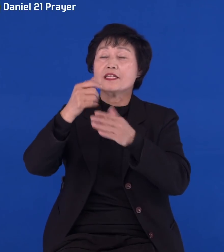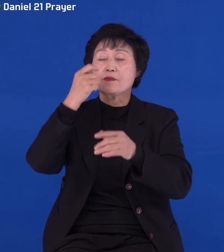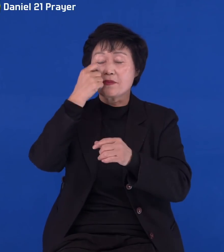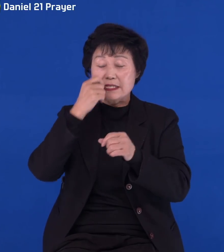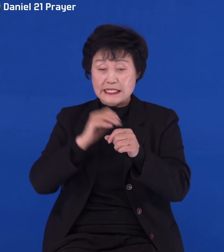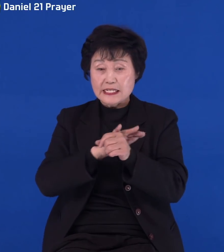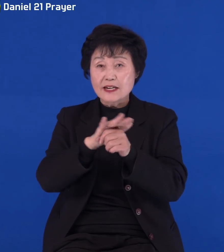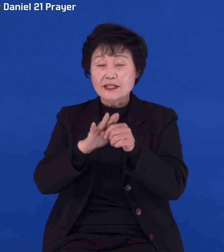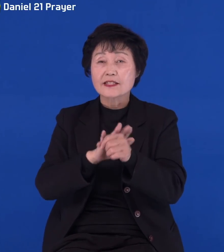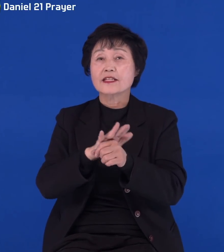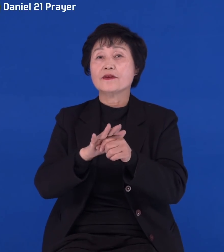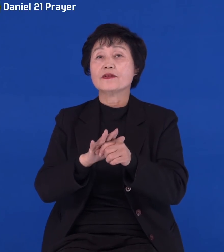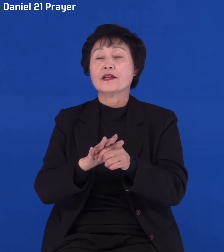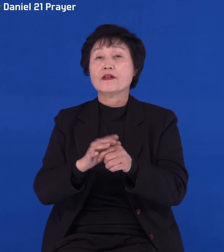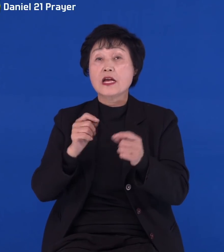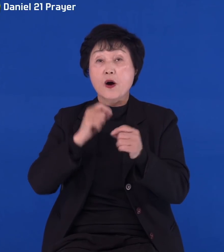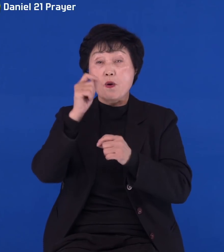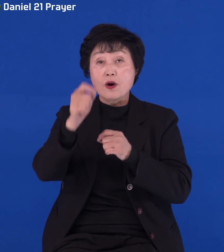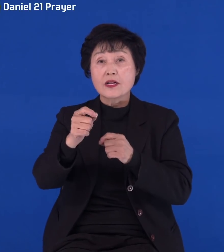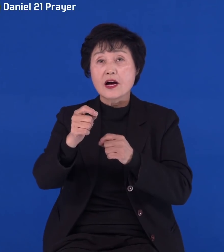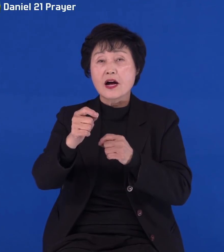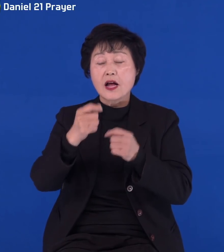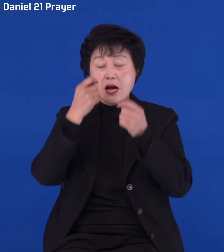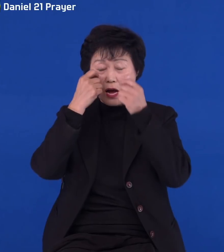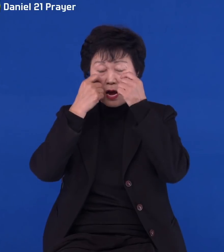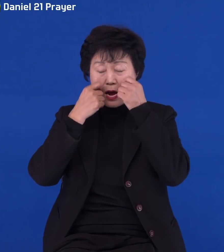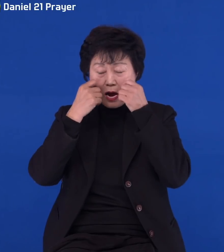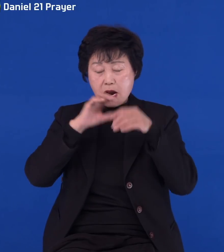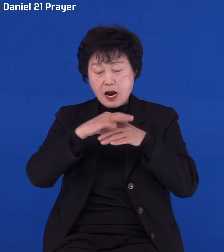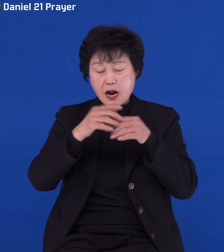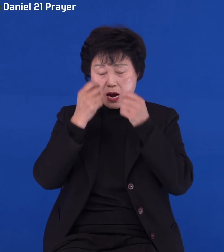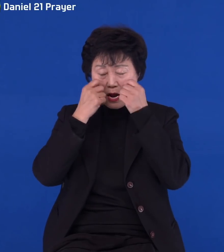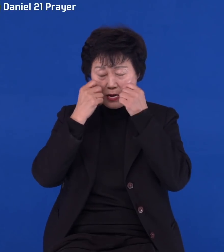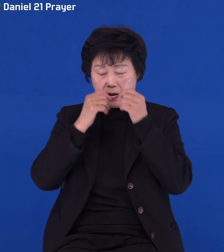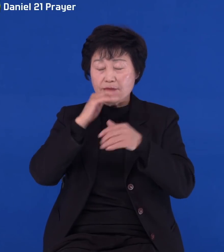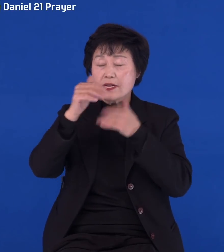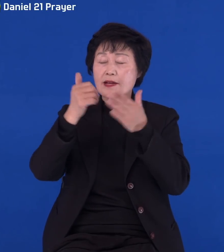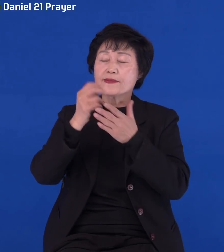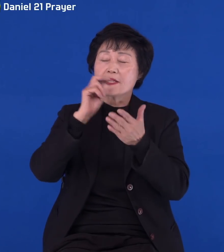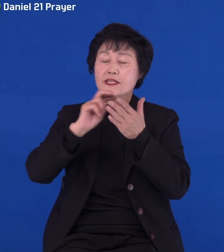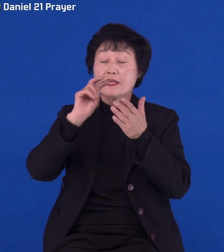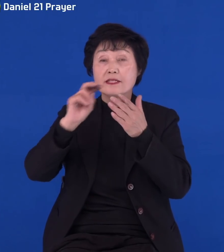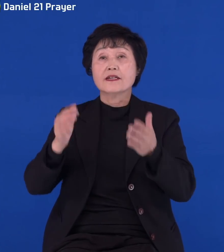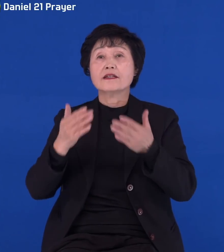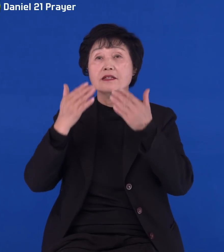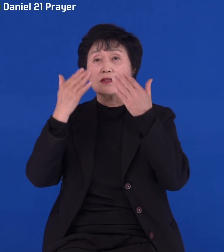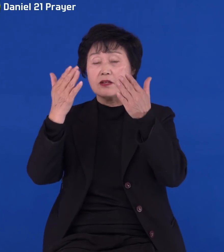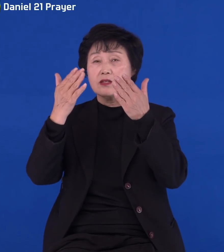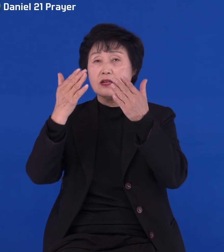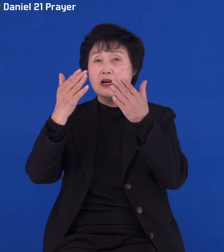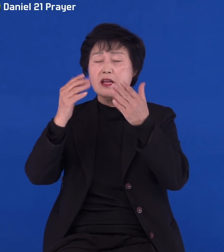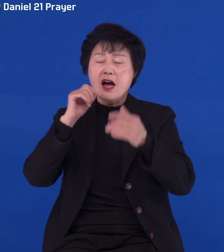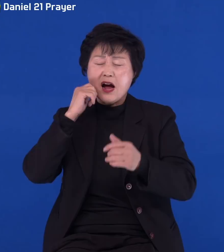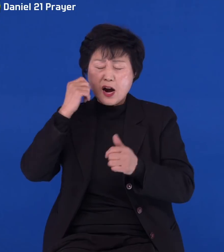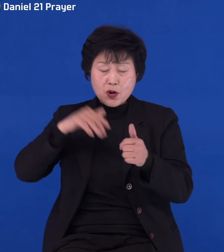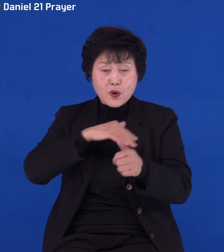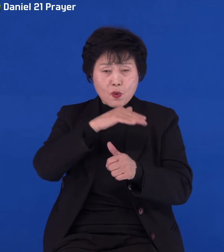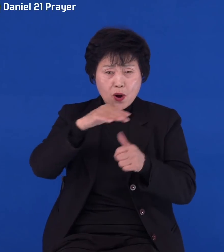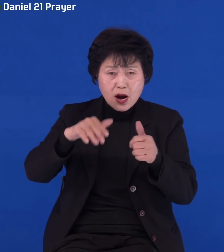영원함이로다. 설거지하면서 울면서 하나님께 찬양 올려드렸어요. 내가 이제는 물러서지 않습니다. 이 환경 가운데 난 감사할